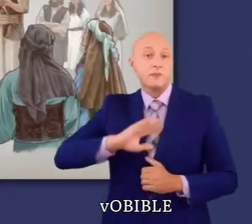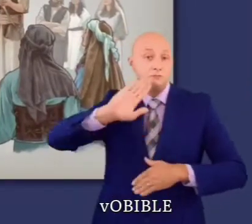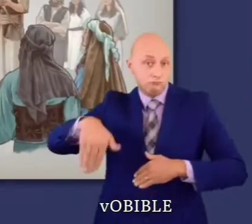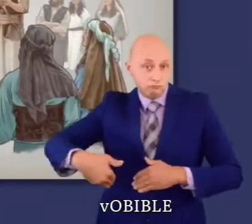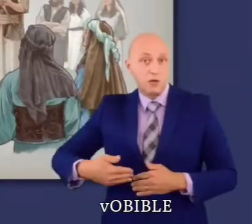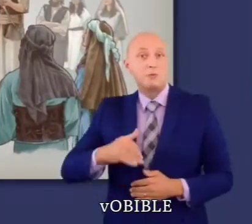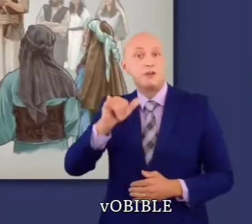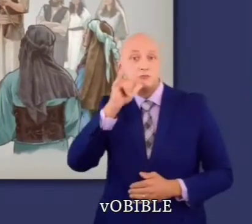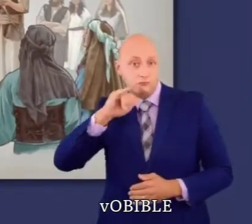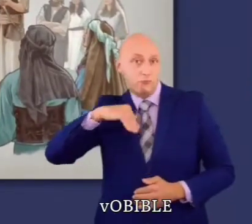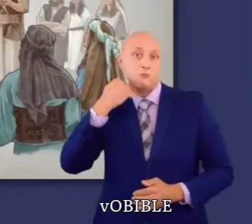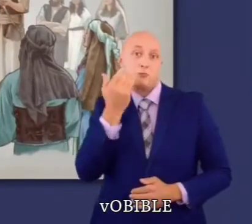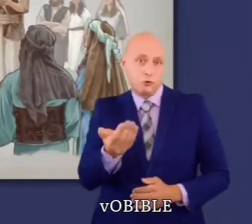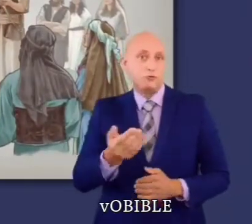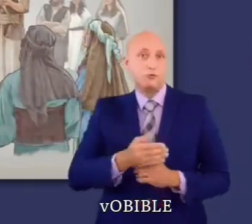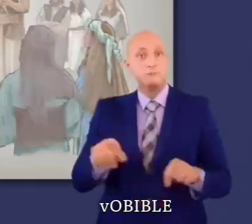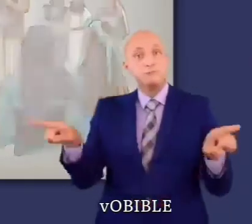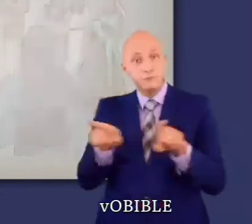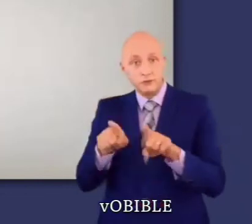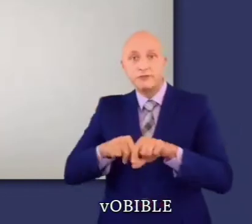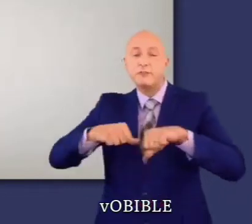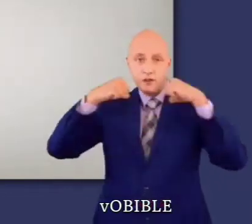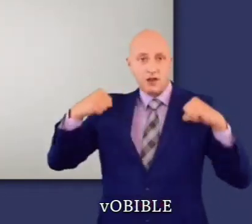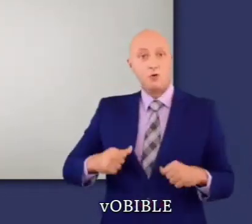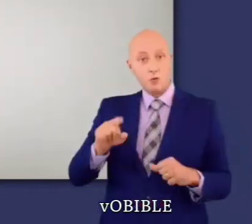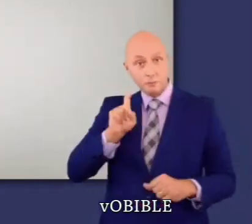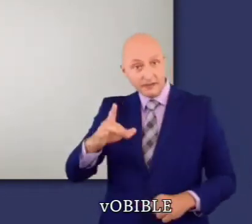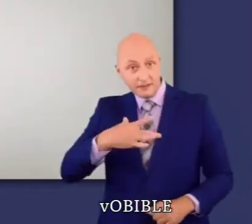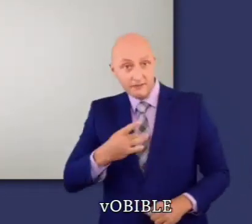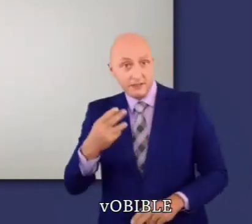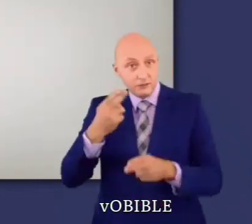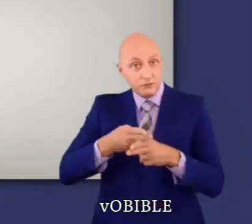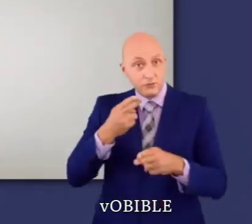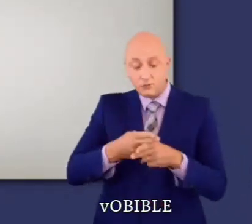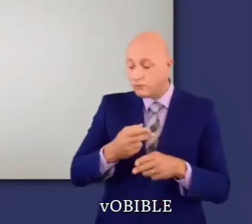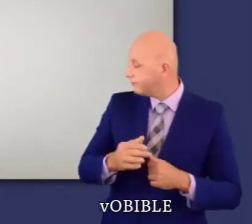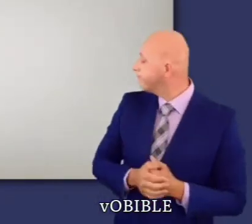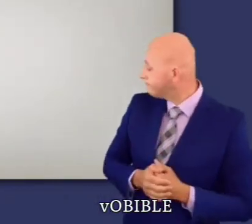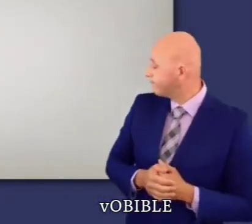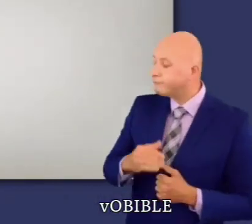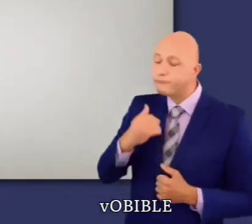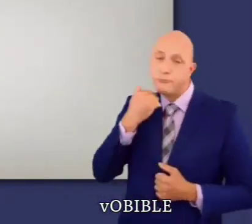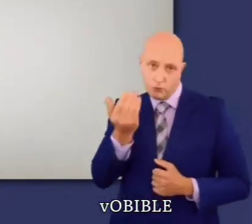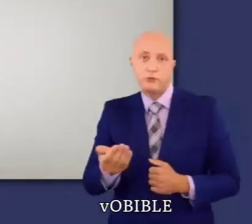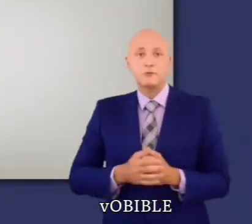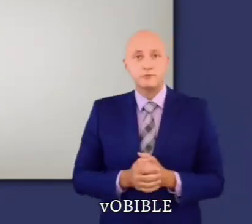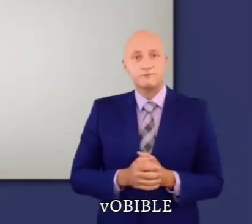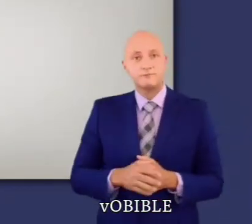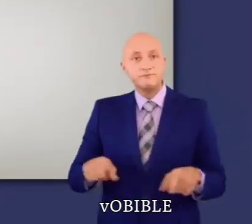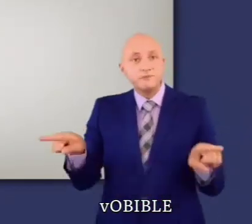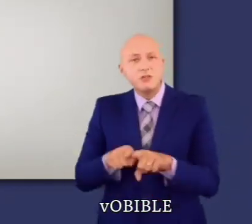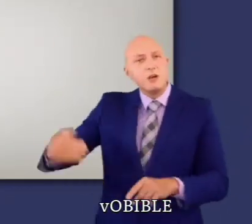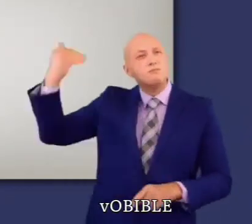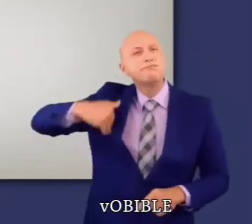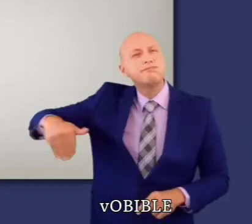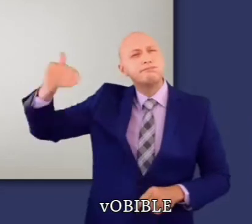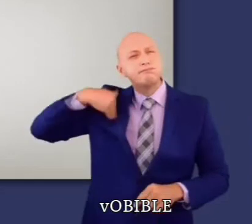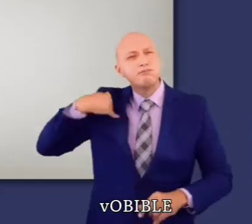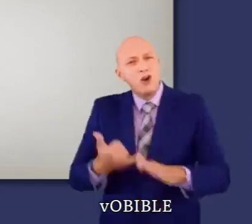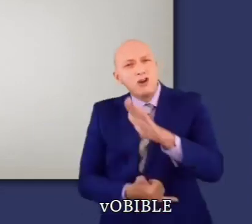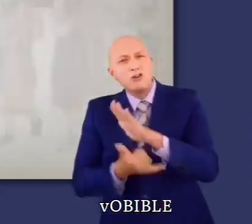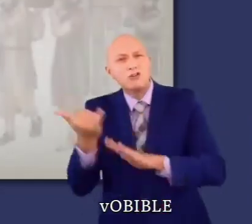involontaire. Dans le chapitre 22, les tribus de Ruben et de Gad et la demi-tribu de Manassé rejoignent